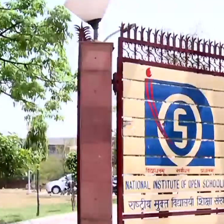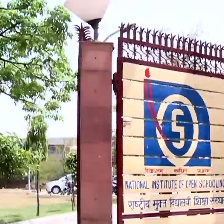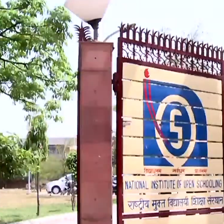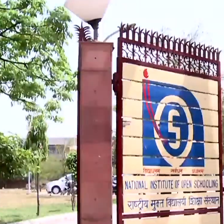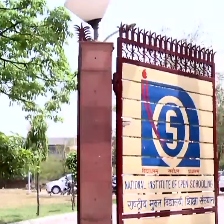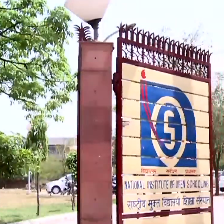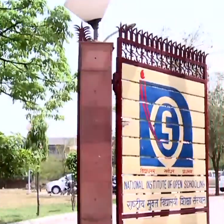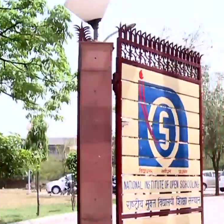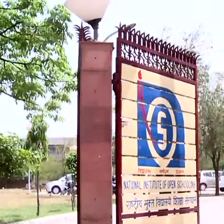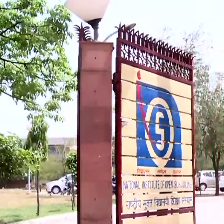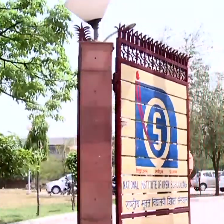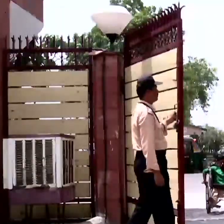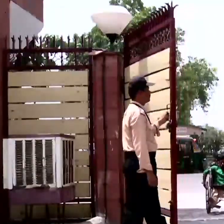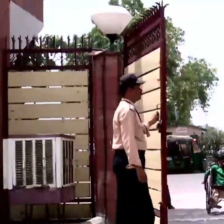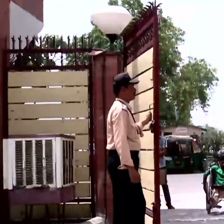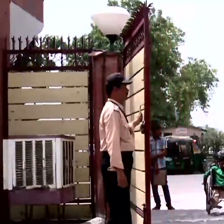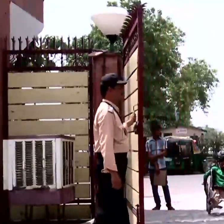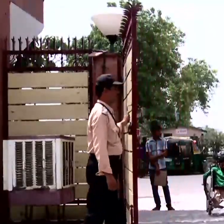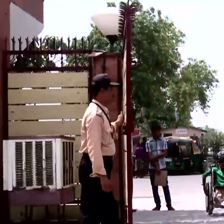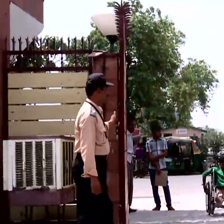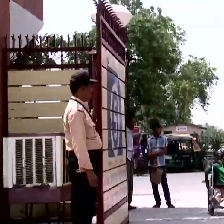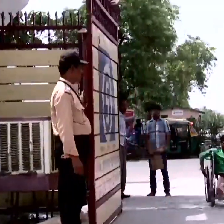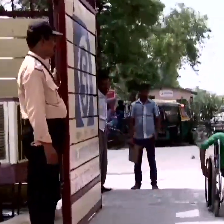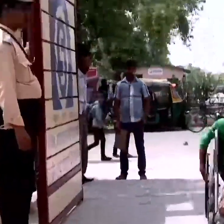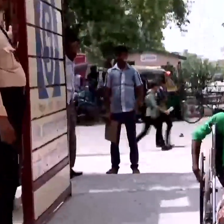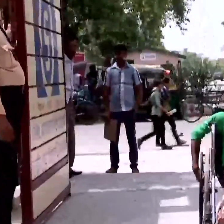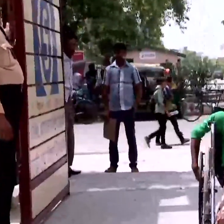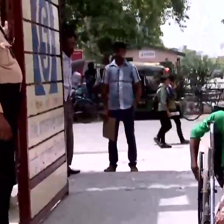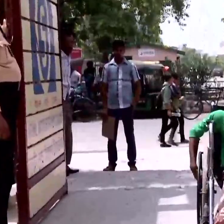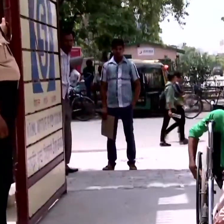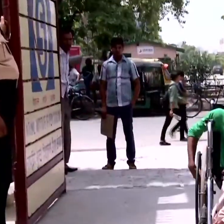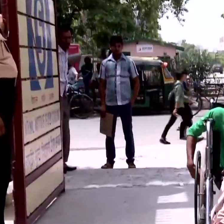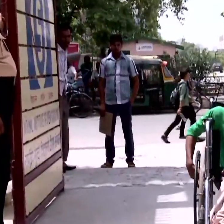जीवन ये प्रकाशित करने, राहों को आलोकित करने,